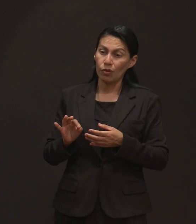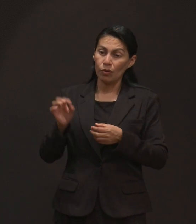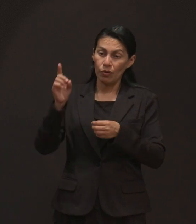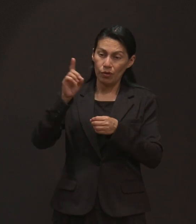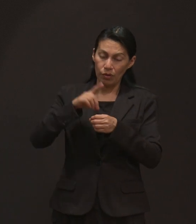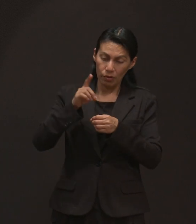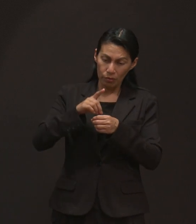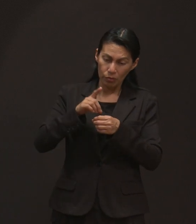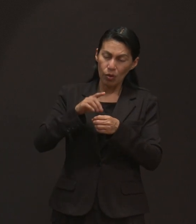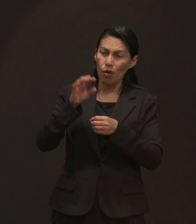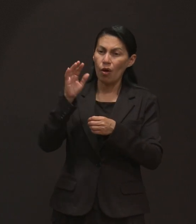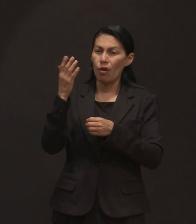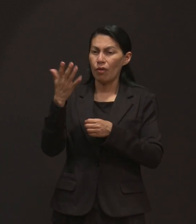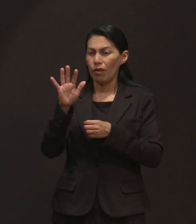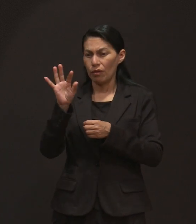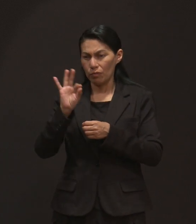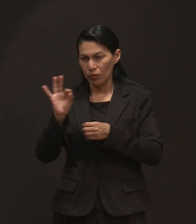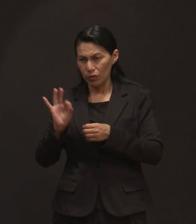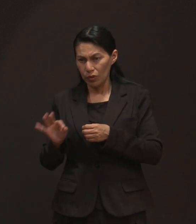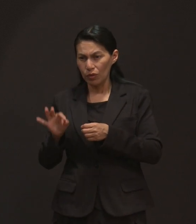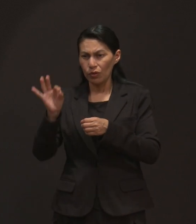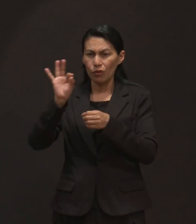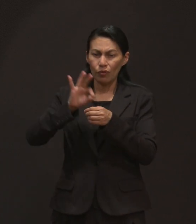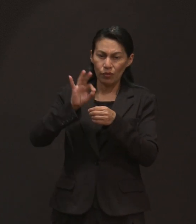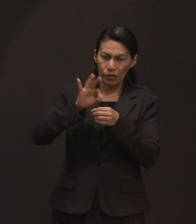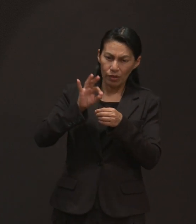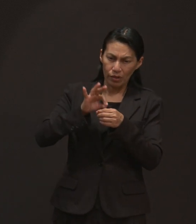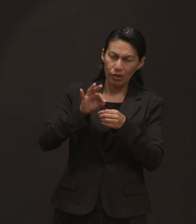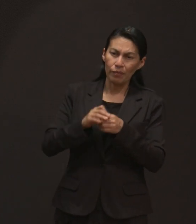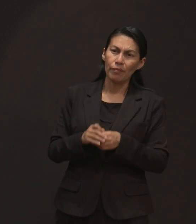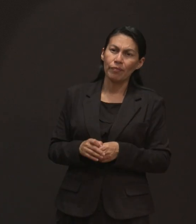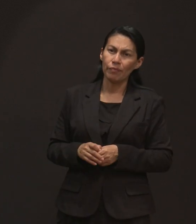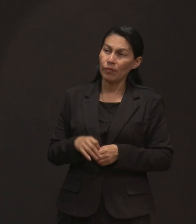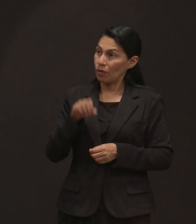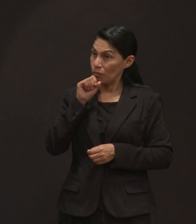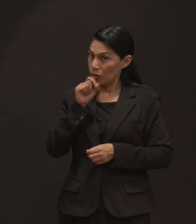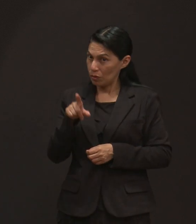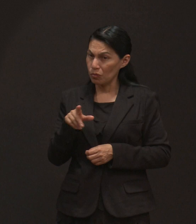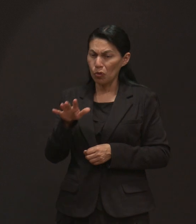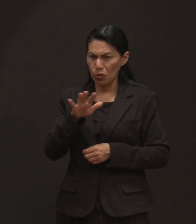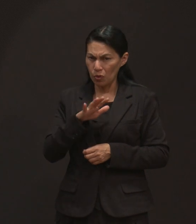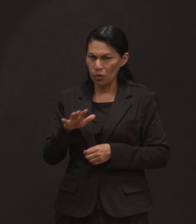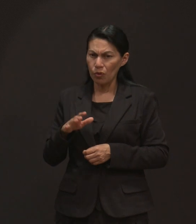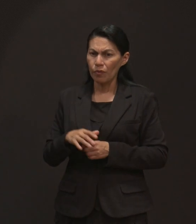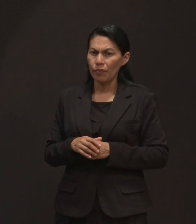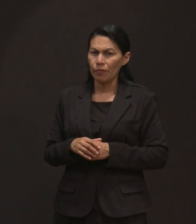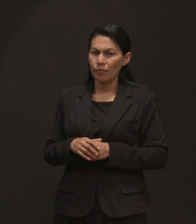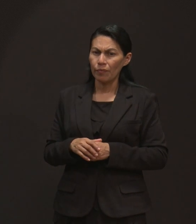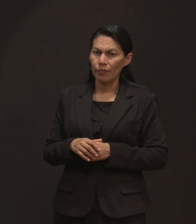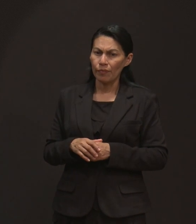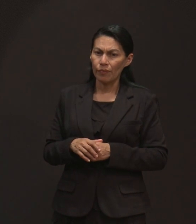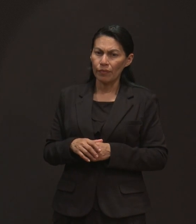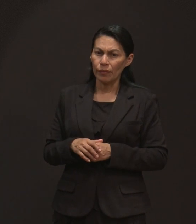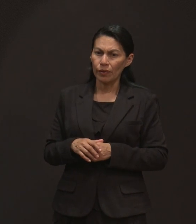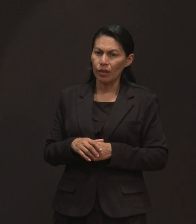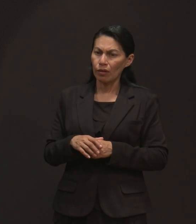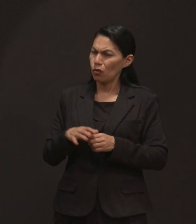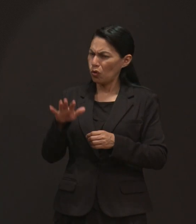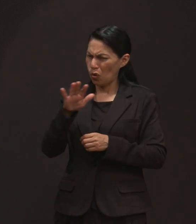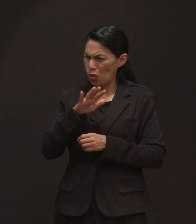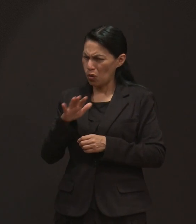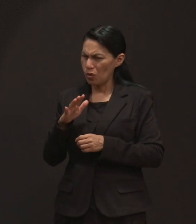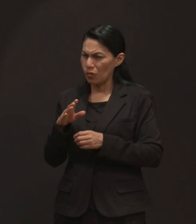ofrenda. Así como el diezmo, pues es el 10%. Entregamos de la ganancia. De la ganancia, sí. Uh-huh. De lo